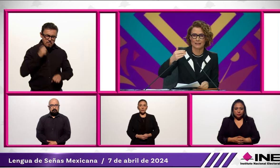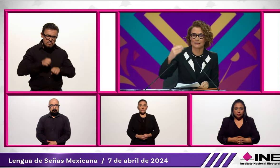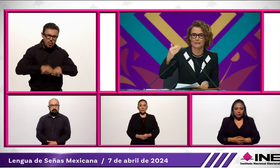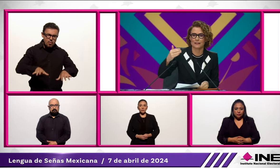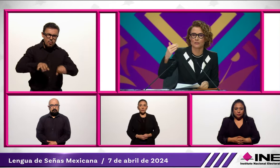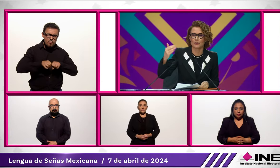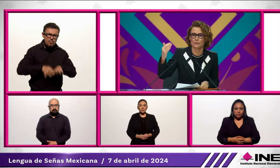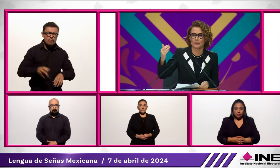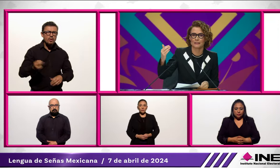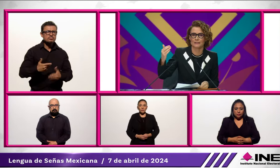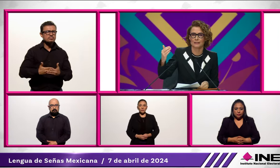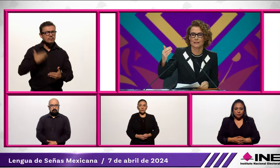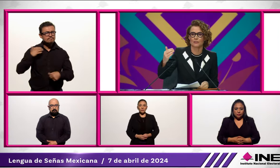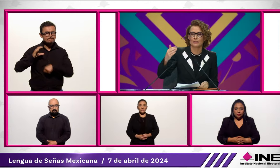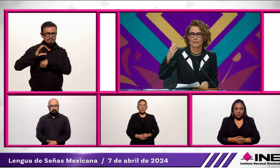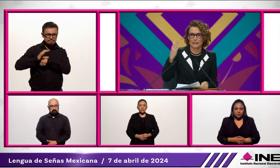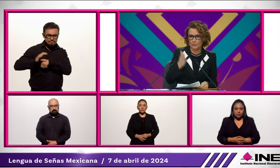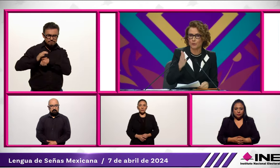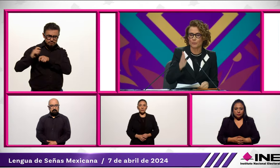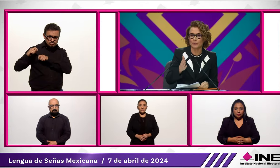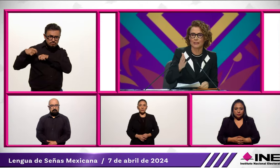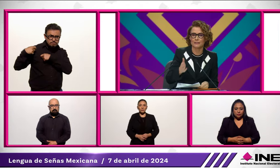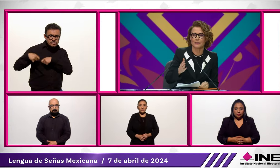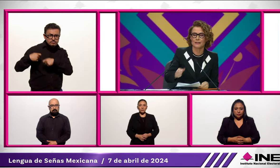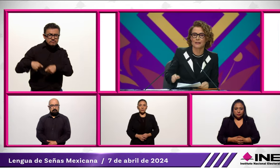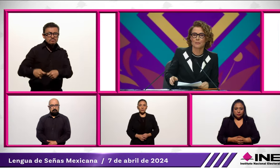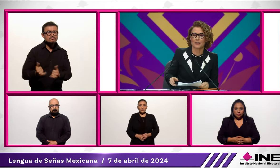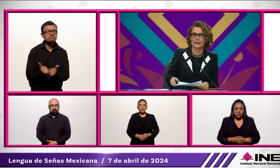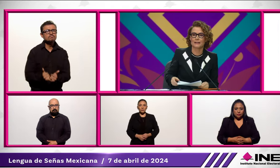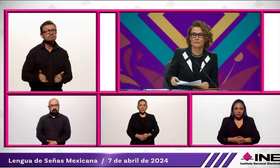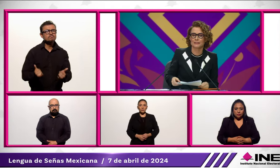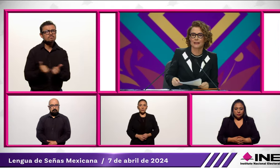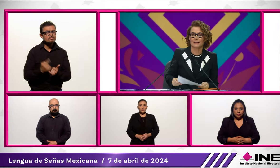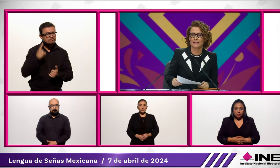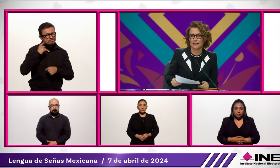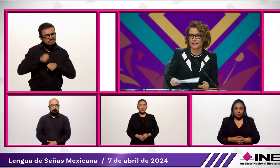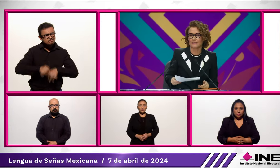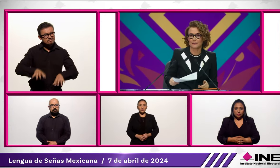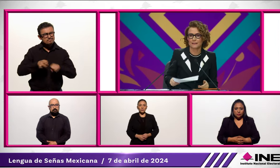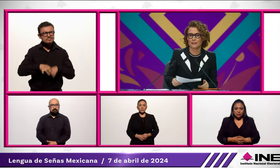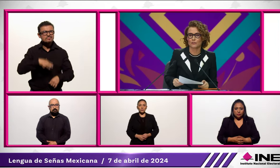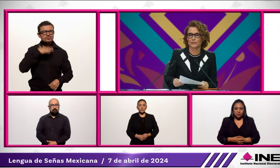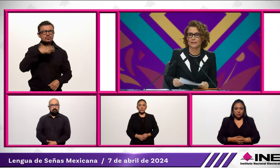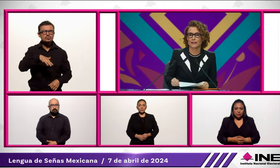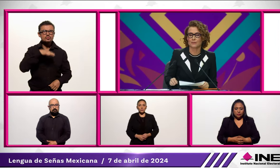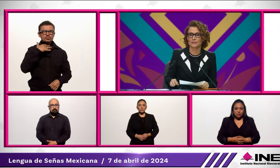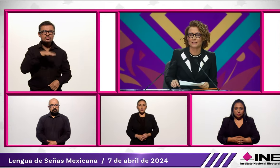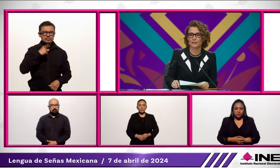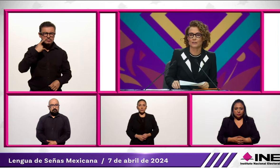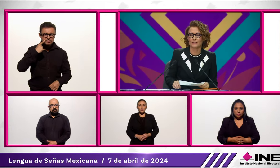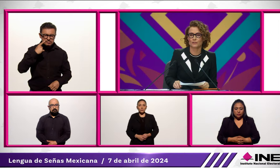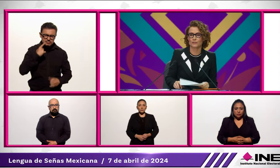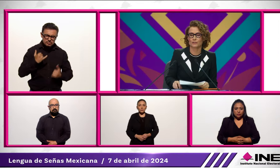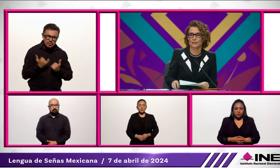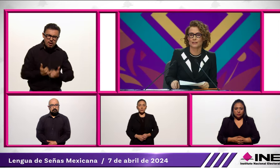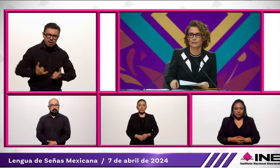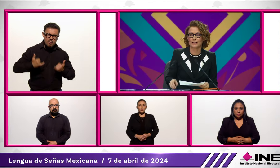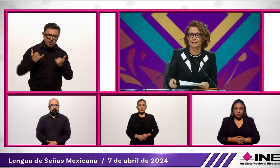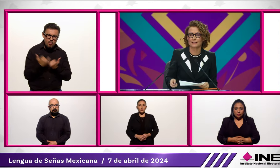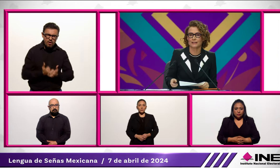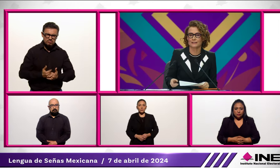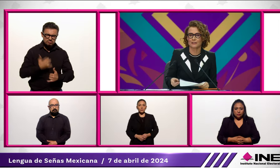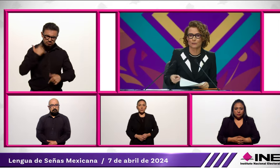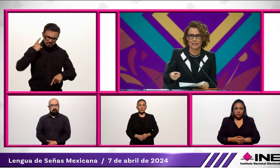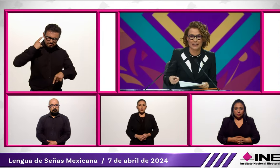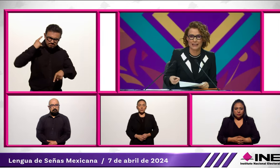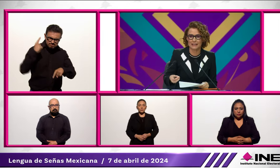Salinas, y cada sexenio tiene un gran escándalo. ¿Qué propone hacer para evitar que cada sexenio se siga repitiendo esto de los